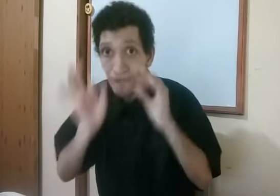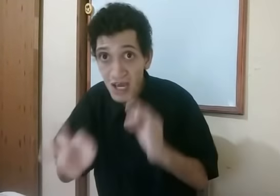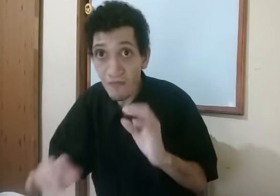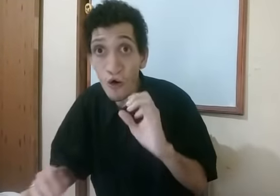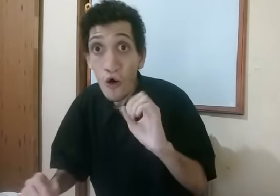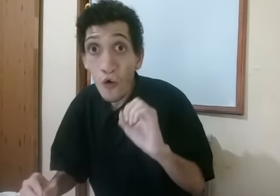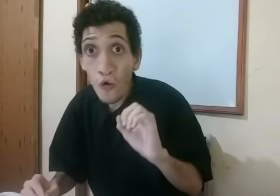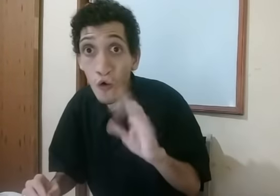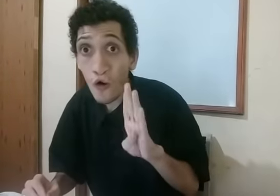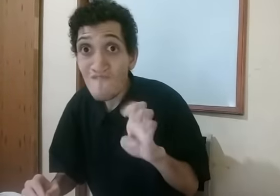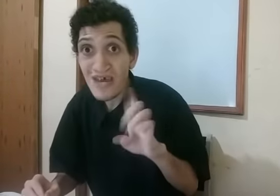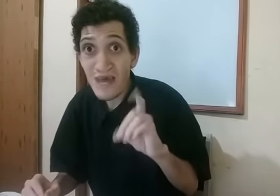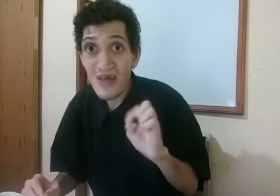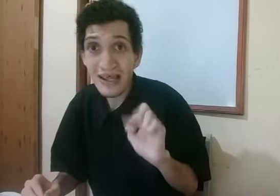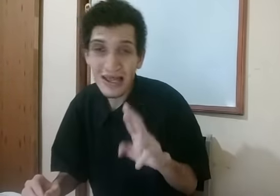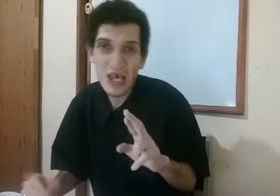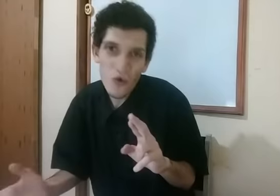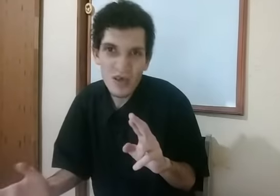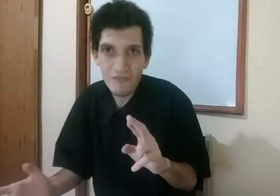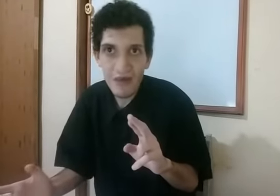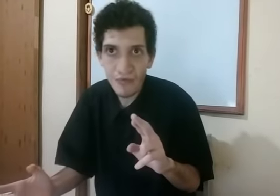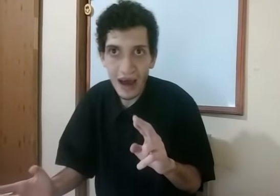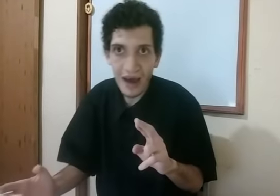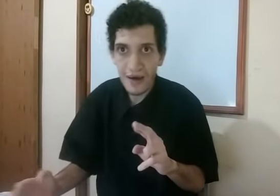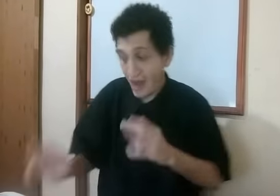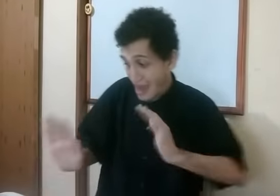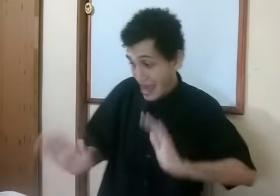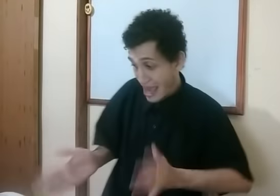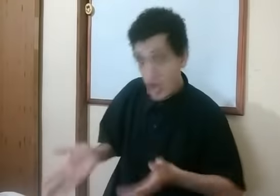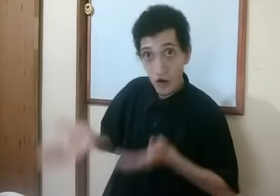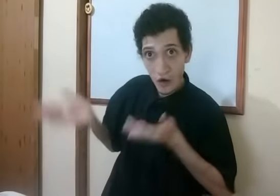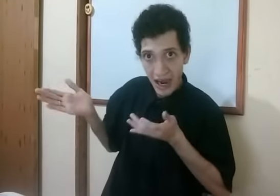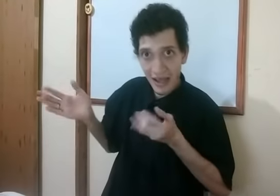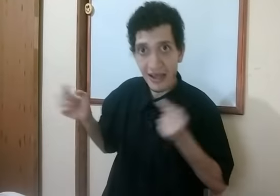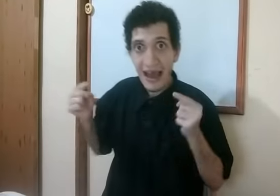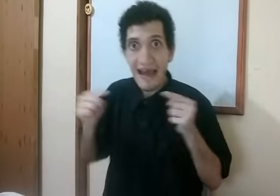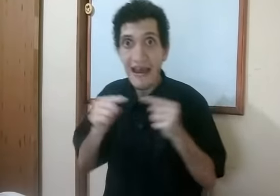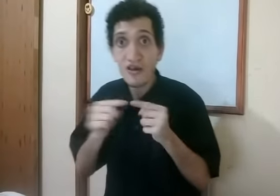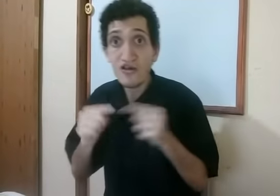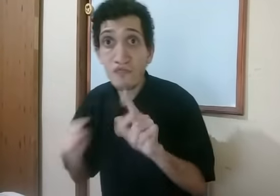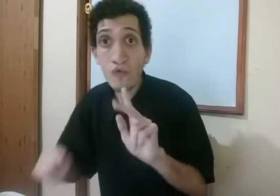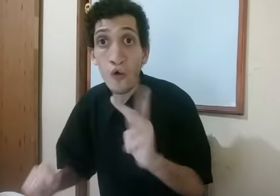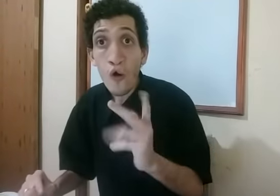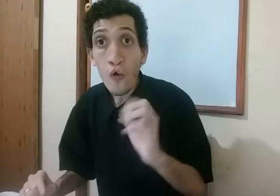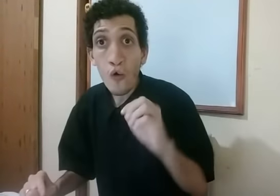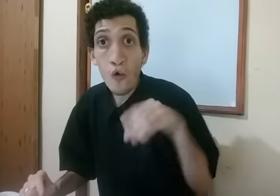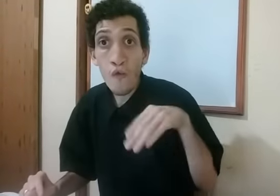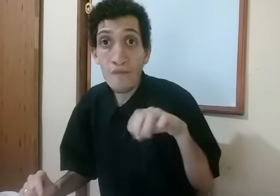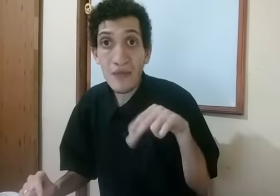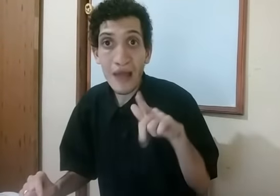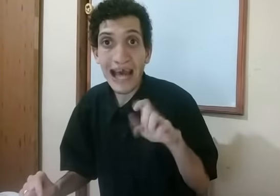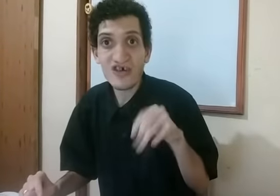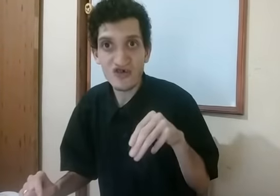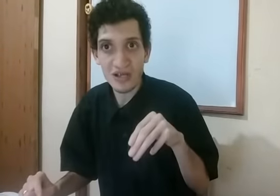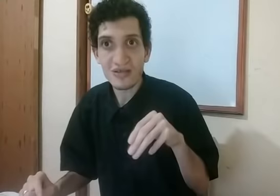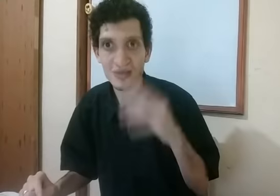mesmo obedecer ou respeitar, né? Esse honrar aqui é tipo homenagem,